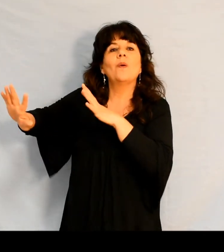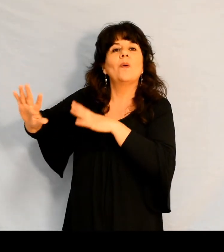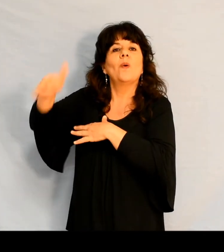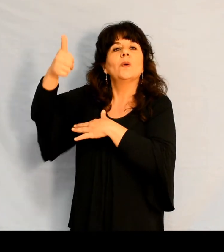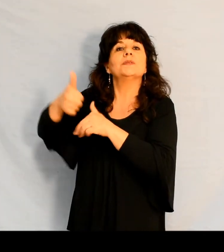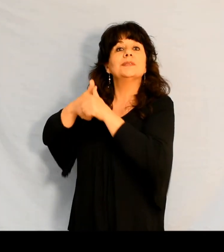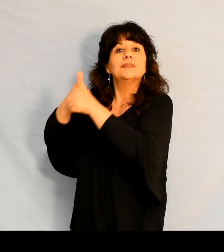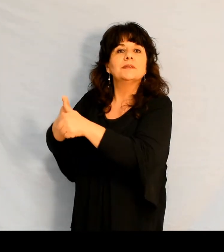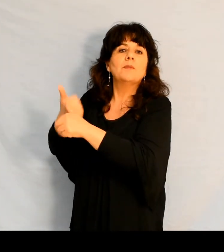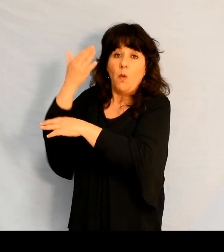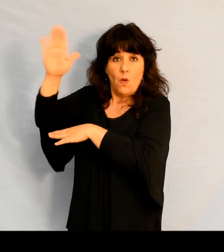autres.